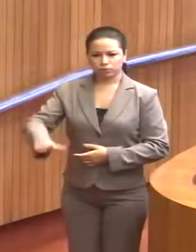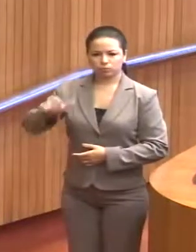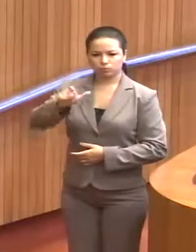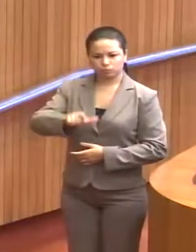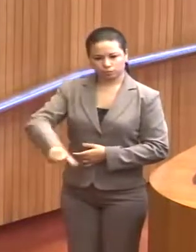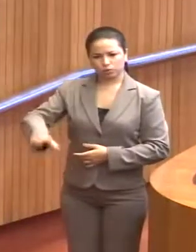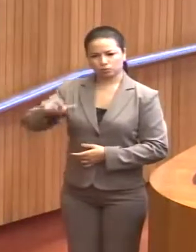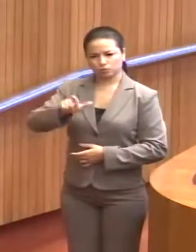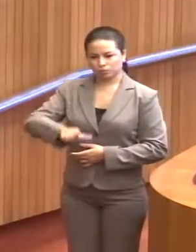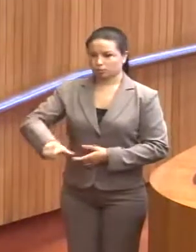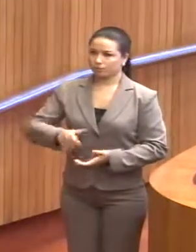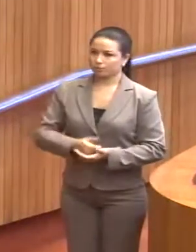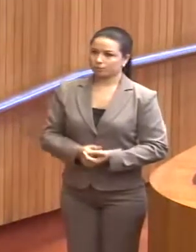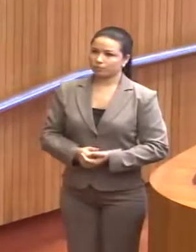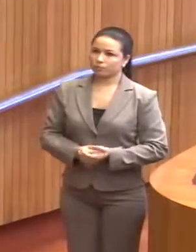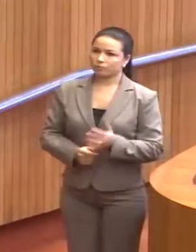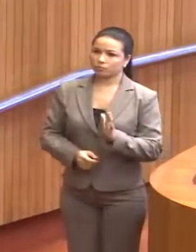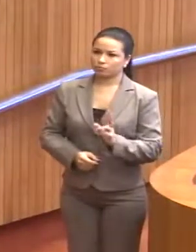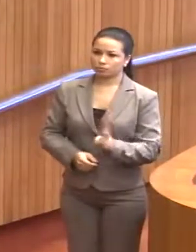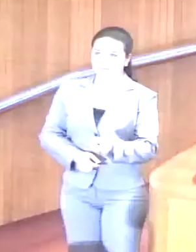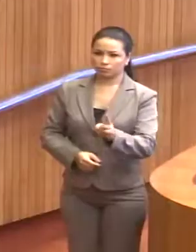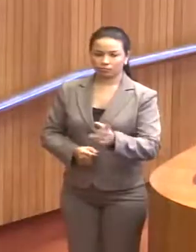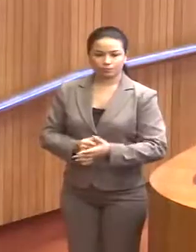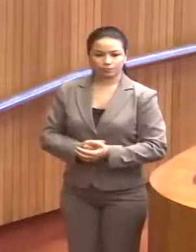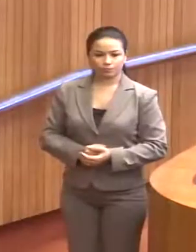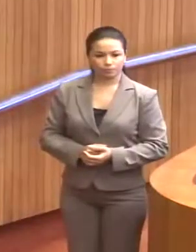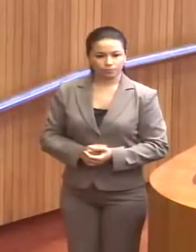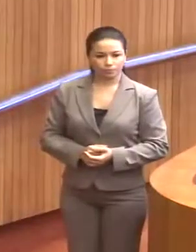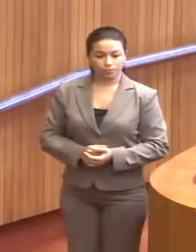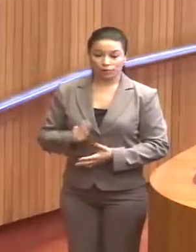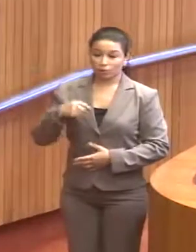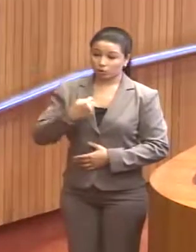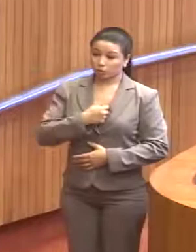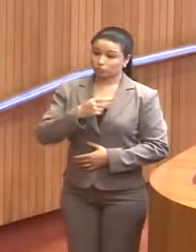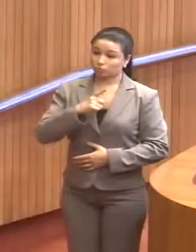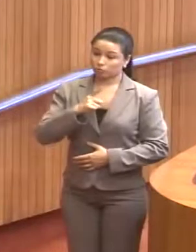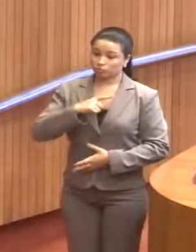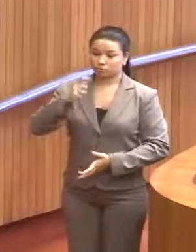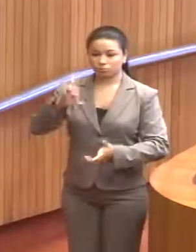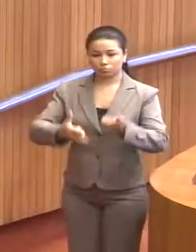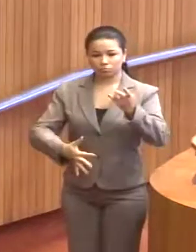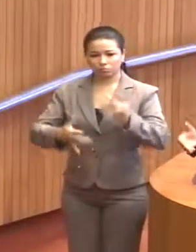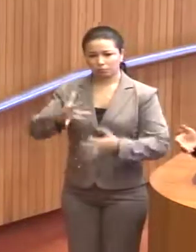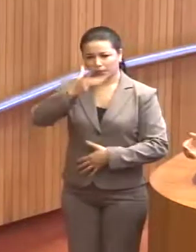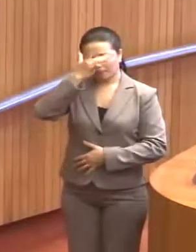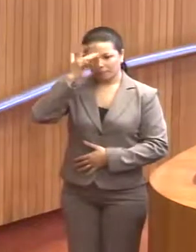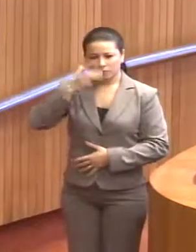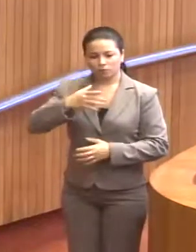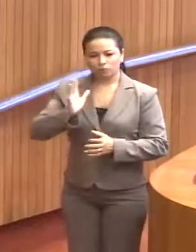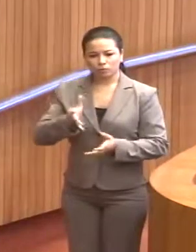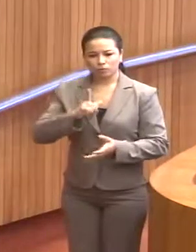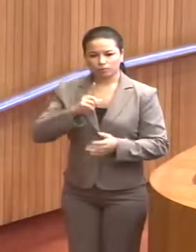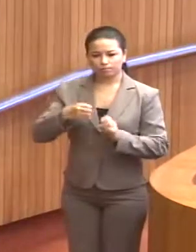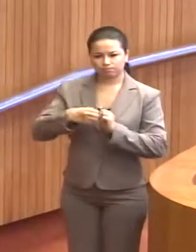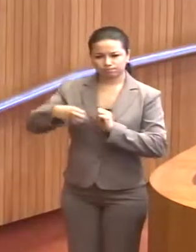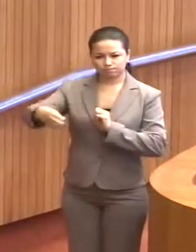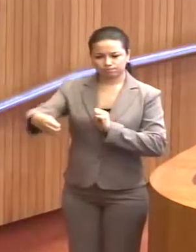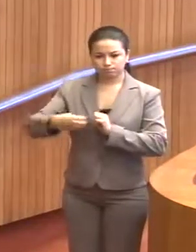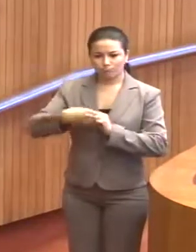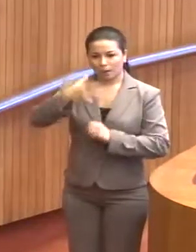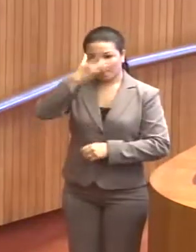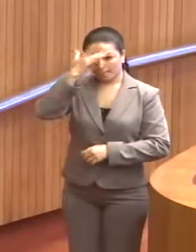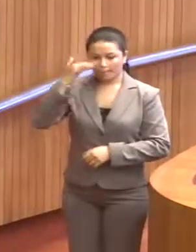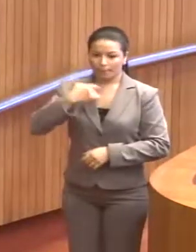repetindo. Tem se repetido. Nós estamos falando de pessoas próximas, pessoas